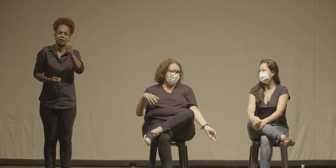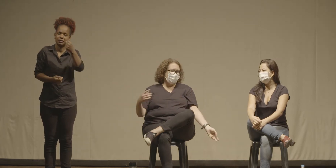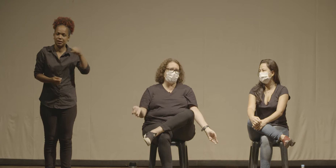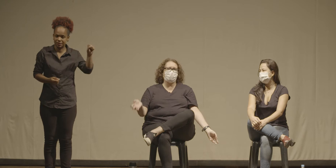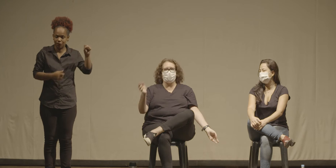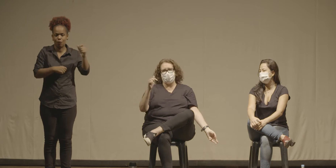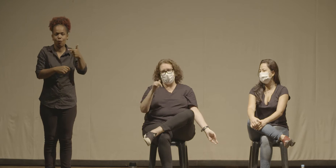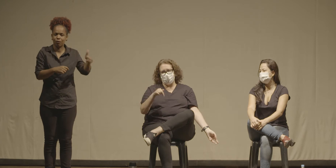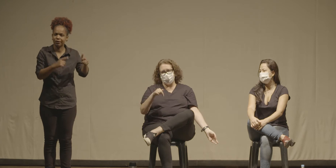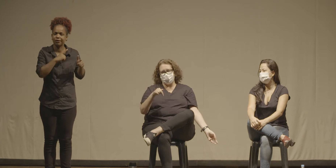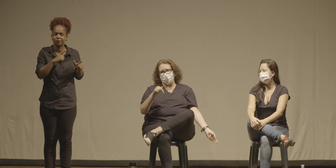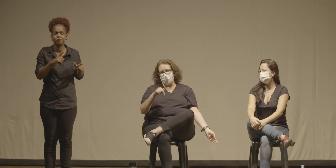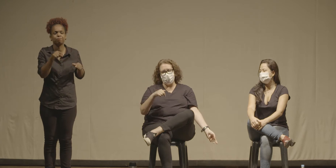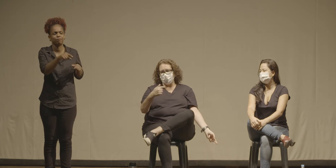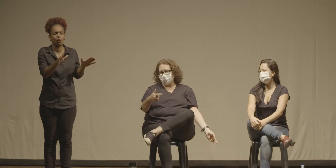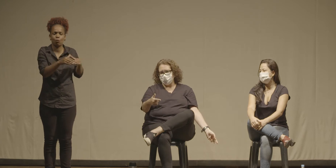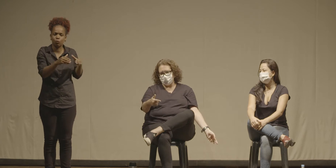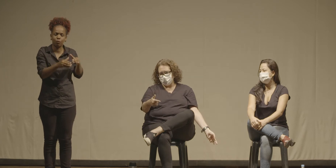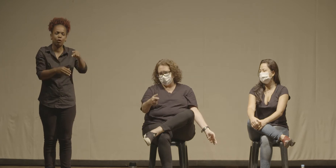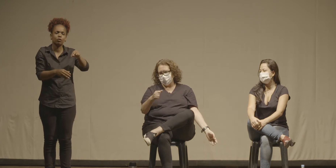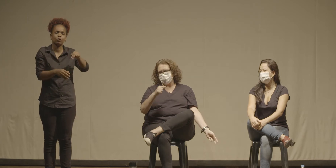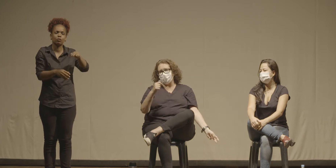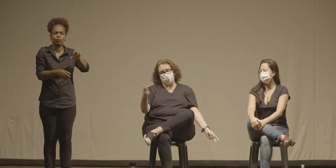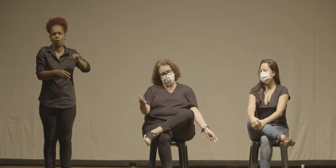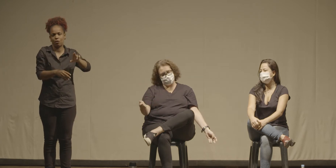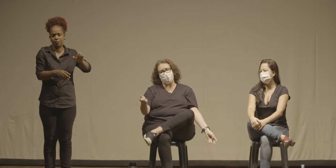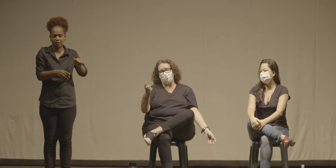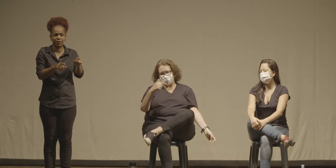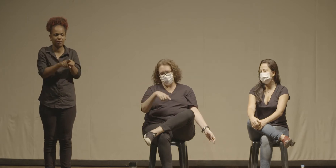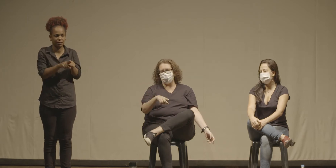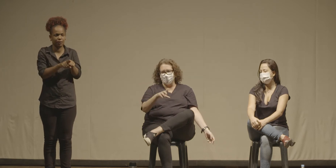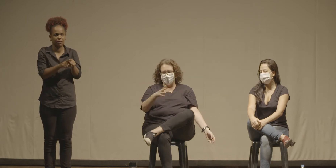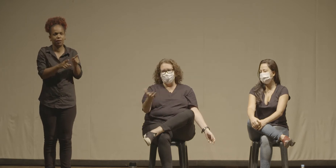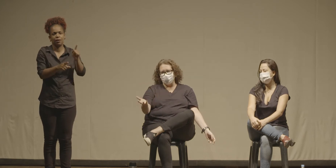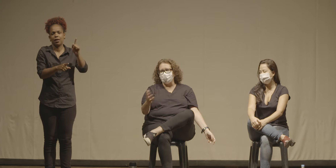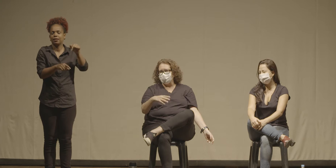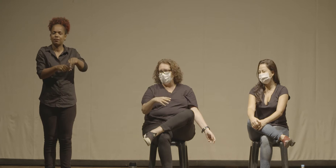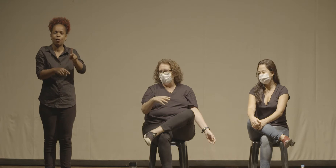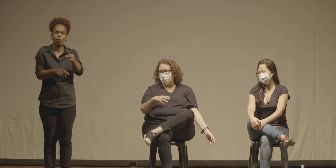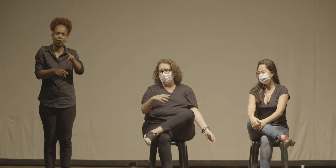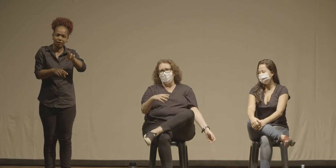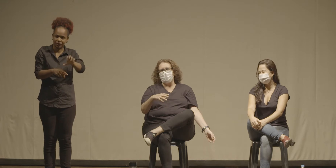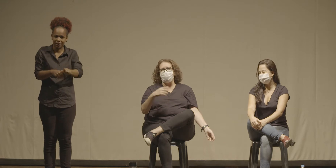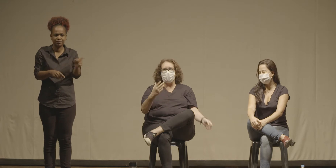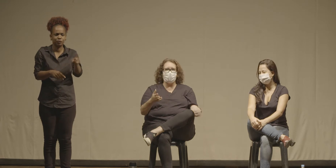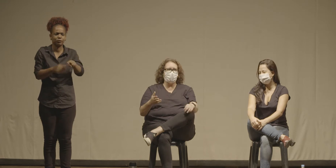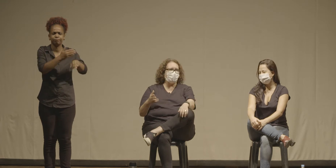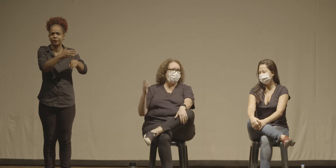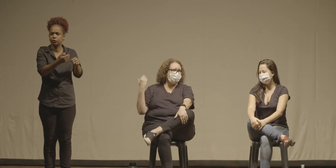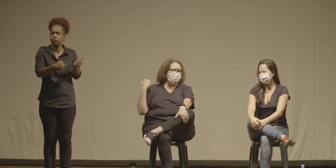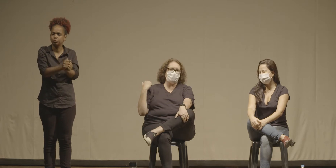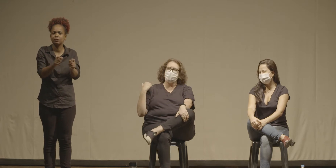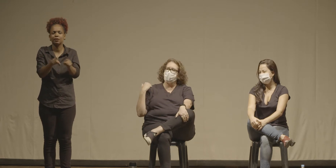veio e que a Norminha treinou com Hortência, aliás, a Hortência treinou com Norminha, a Maria